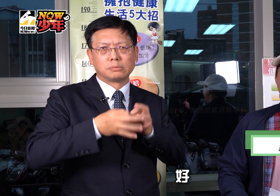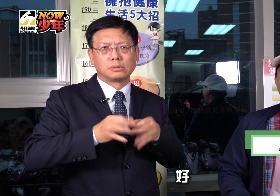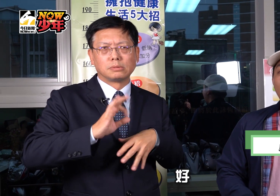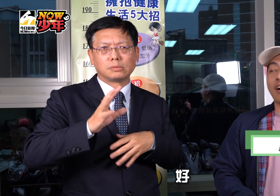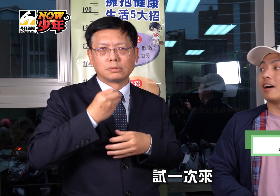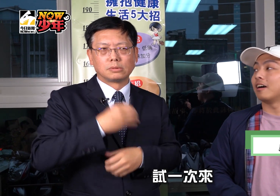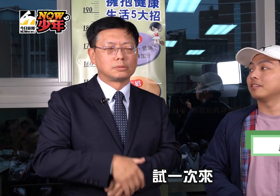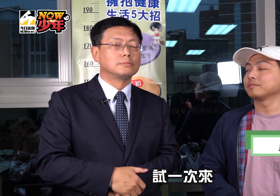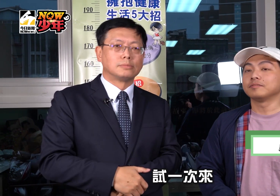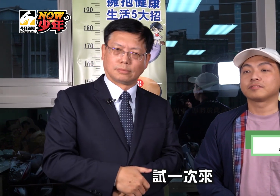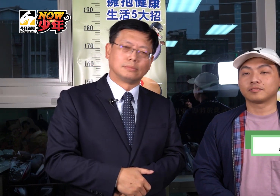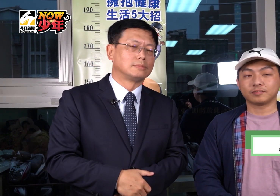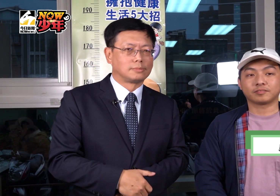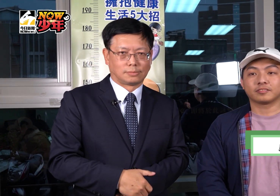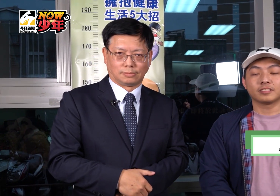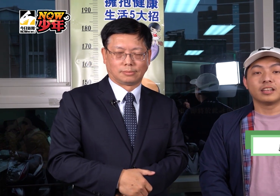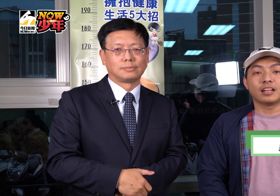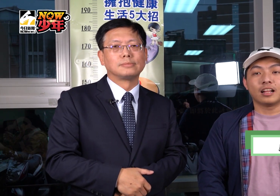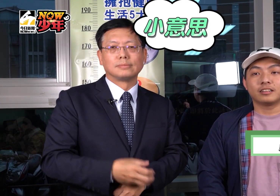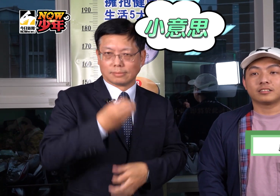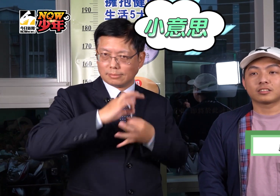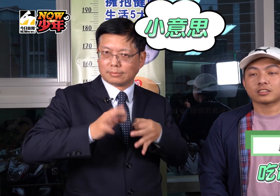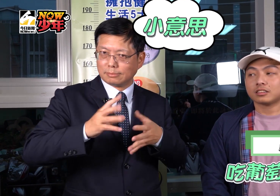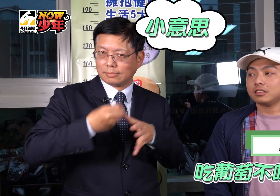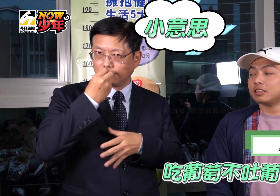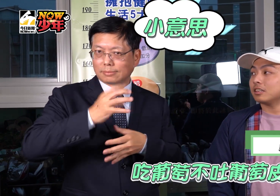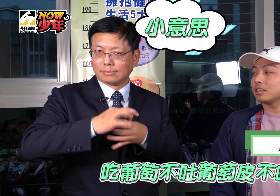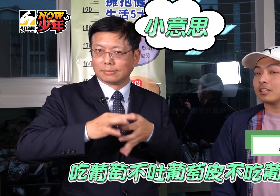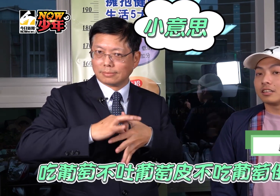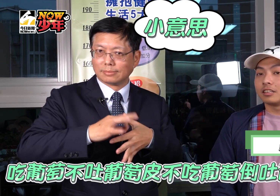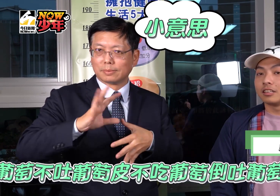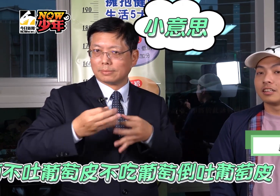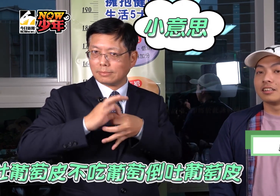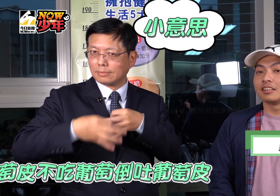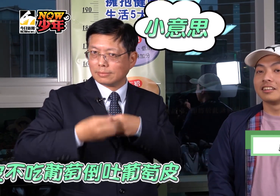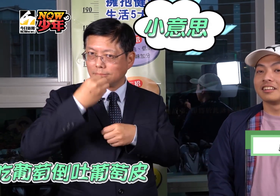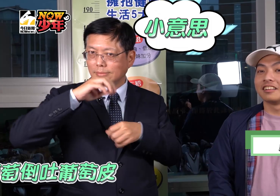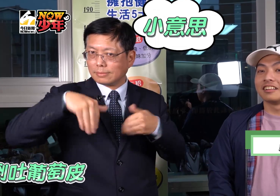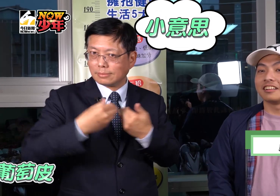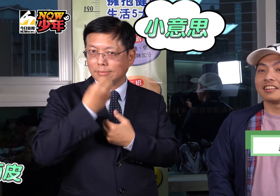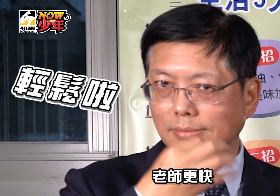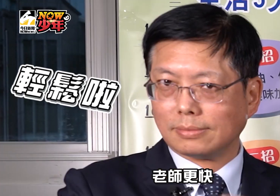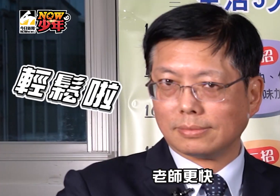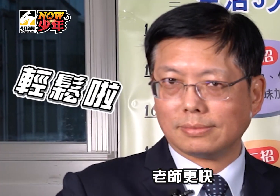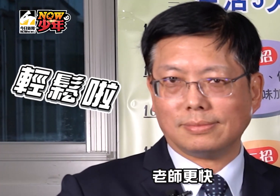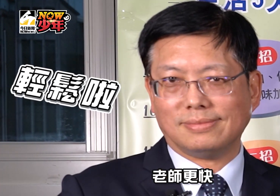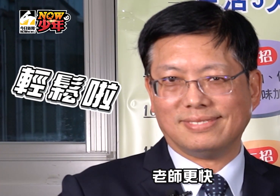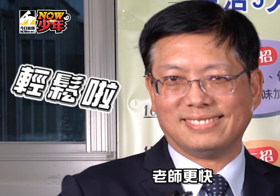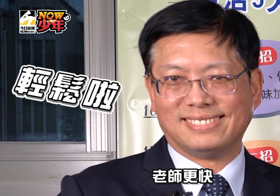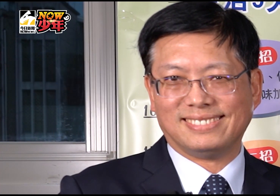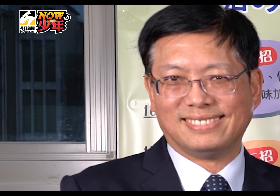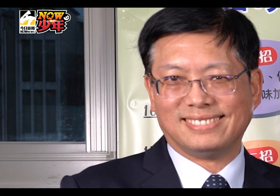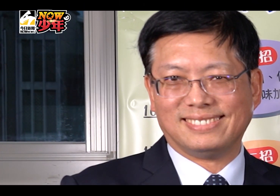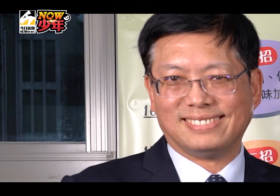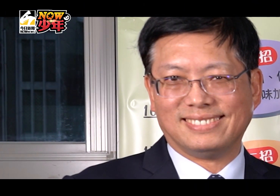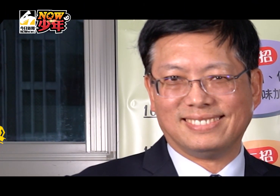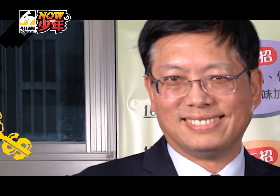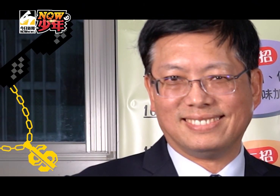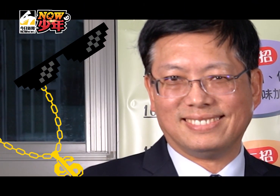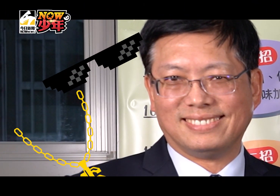好， 所以是2、2、3，来，吃葡萄不吐葡萄皮，这种吃葡萄倒吐葡萄皮，更快。